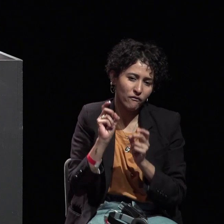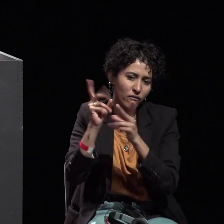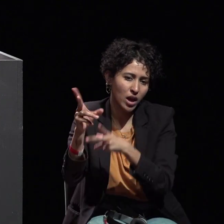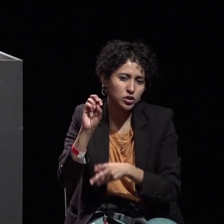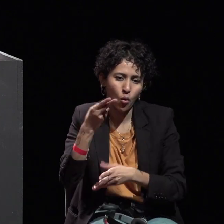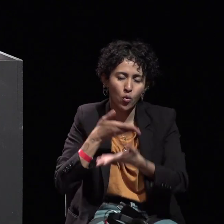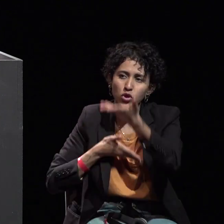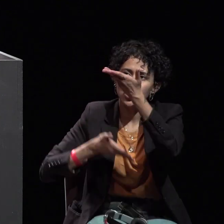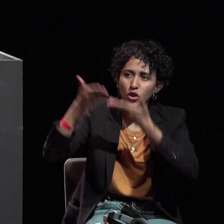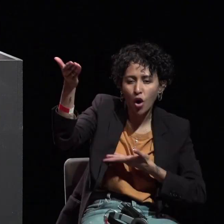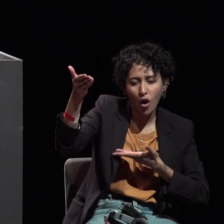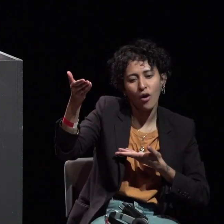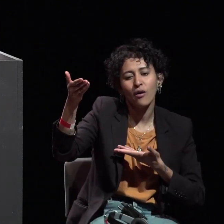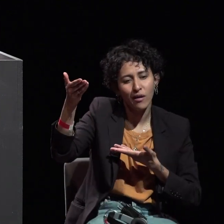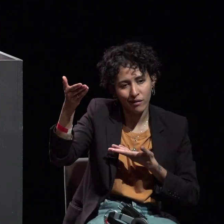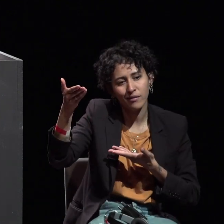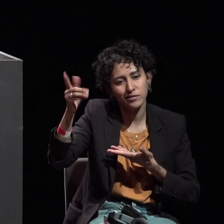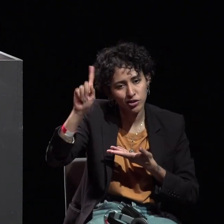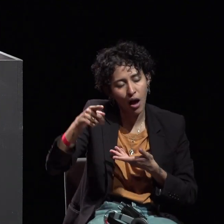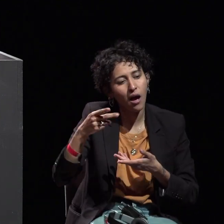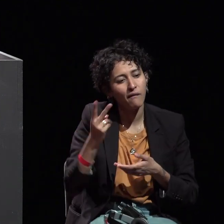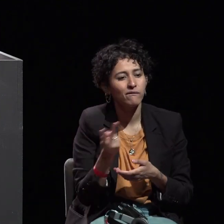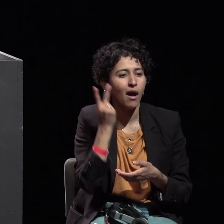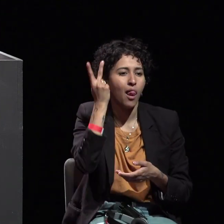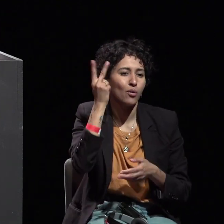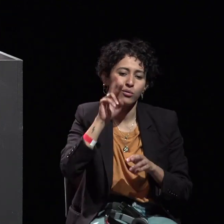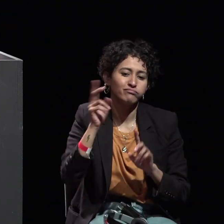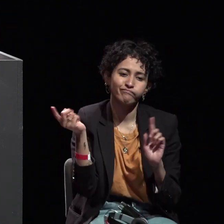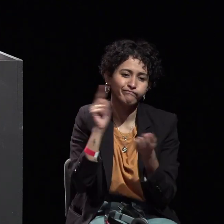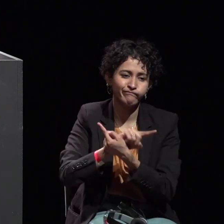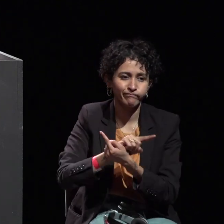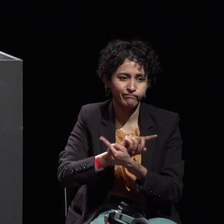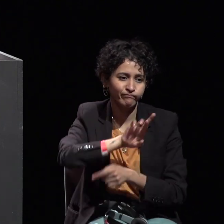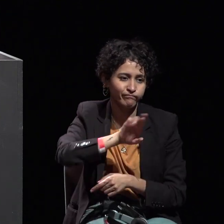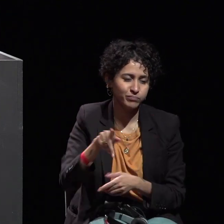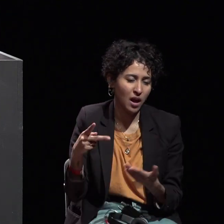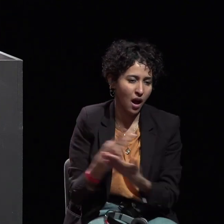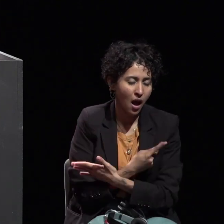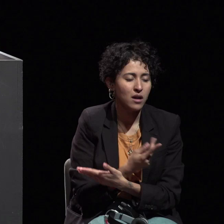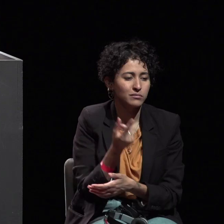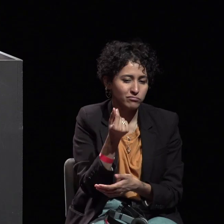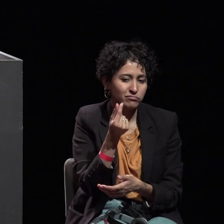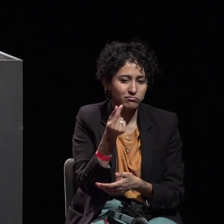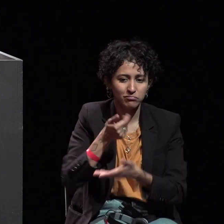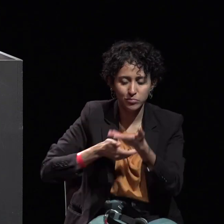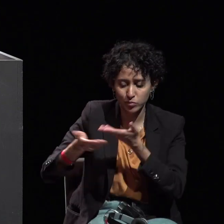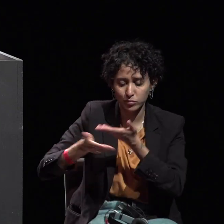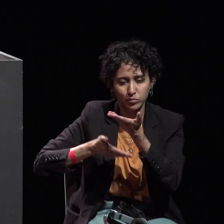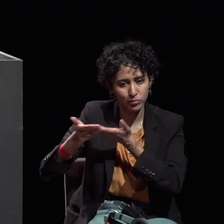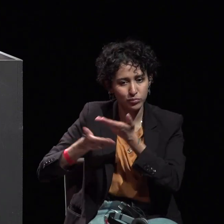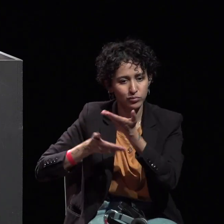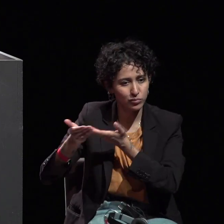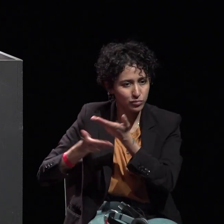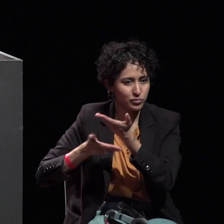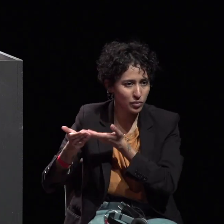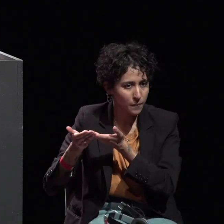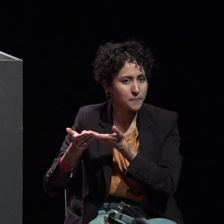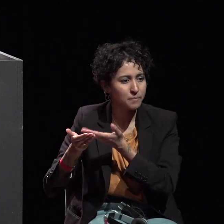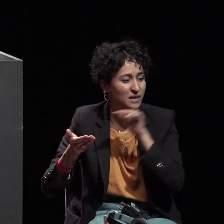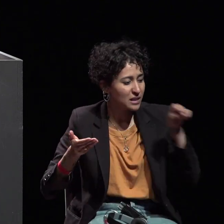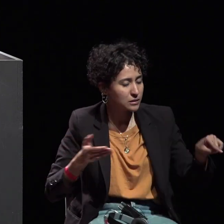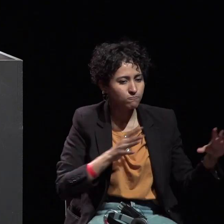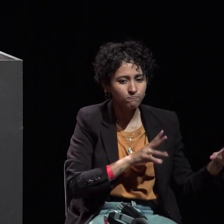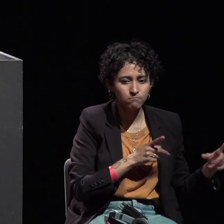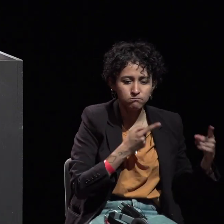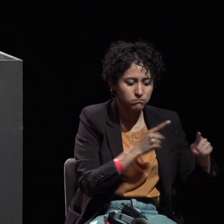a processos de monetarização que teriam distorcido e potencialmente impulsionado a guerra intertribal já praticada outrora, né,